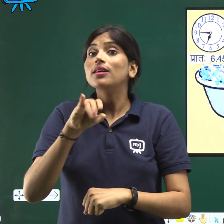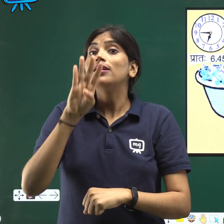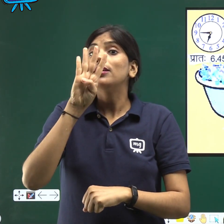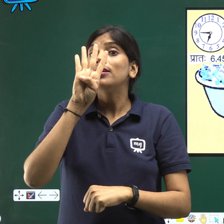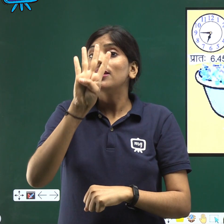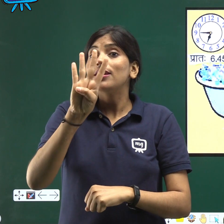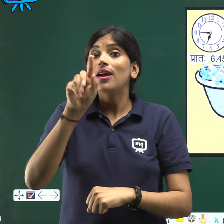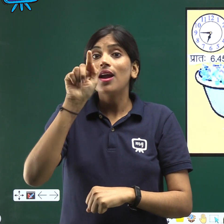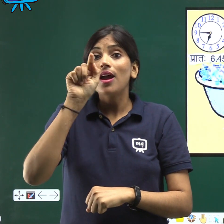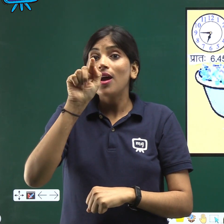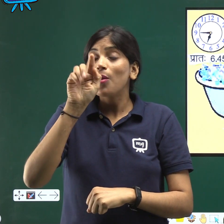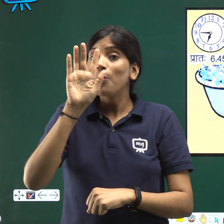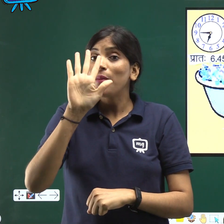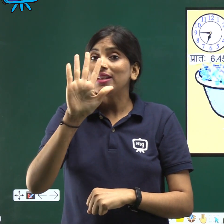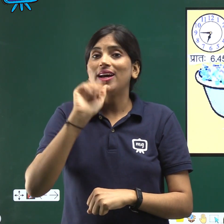6:45।